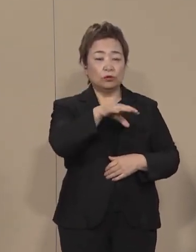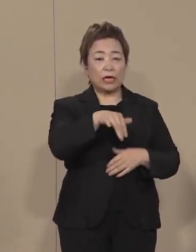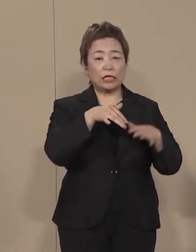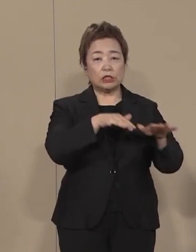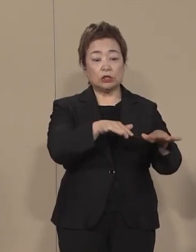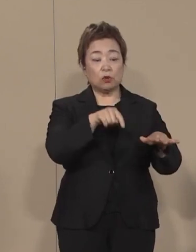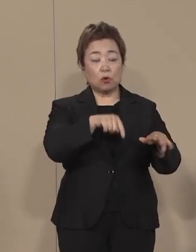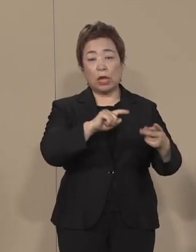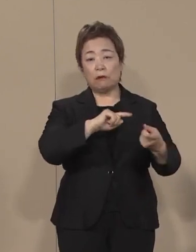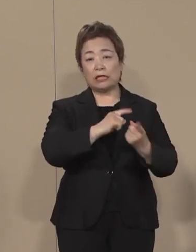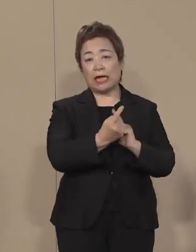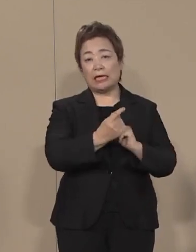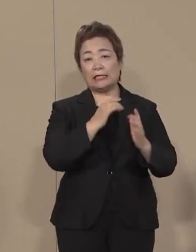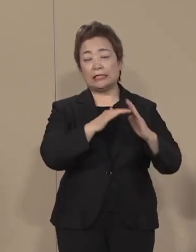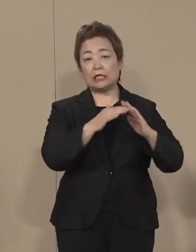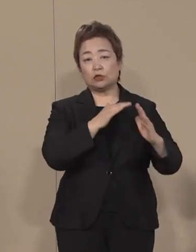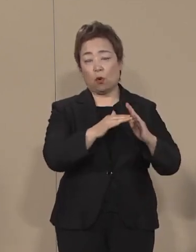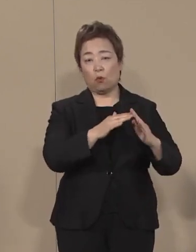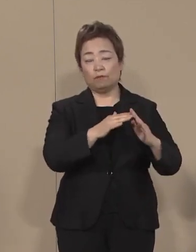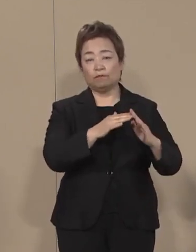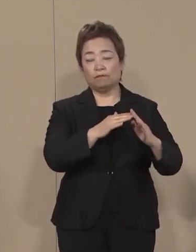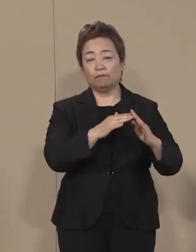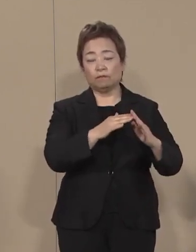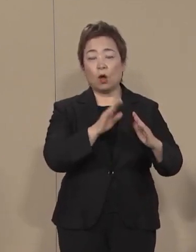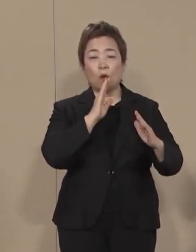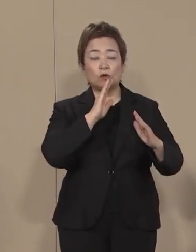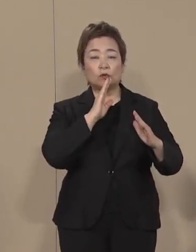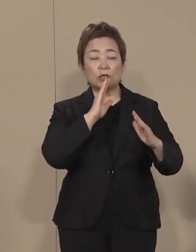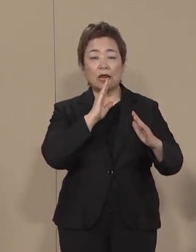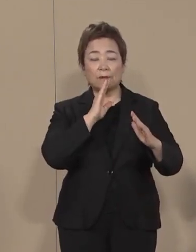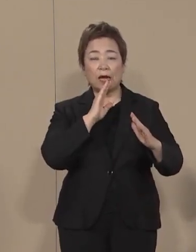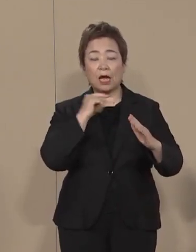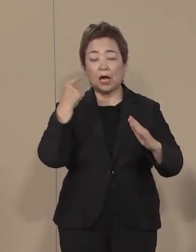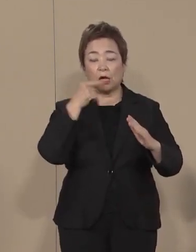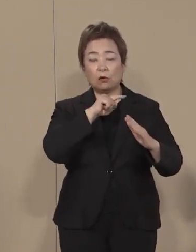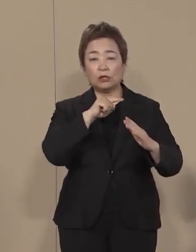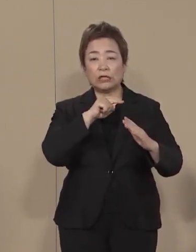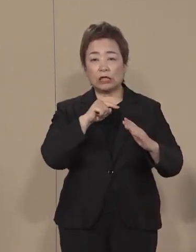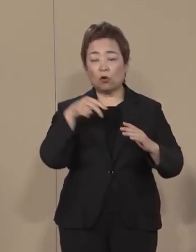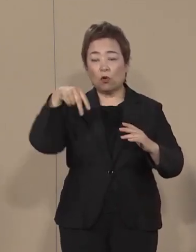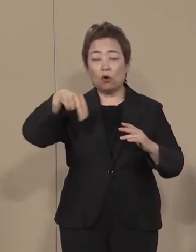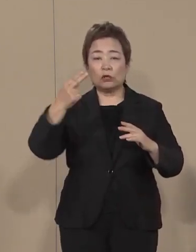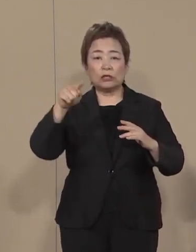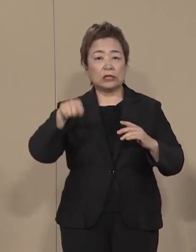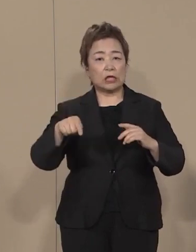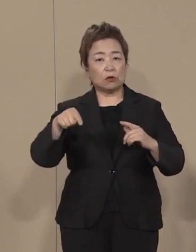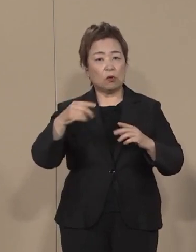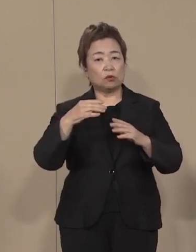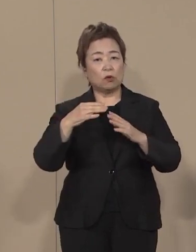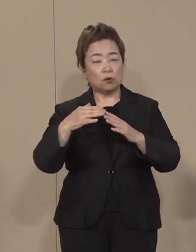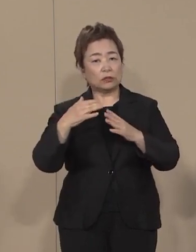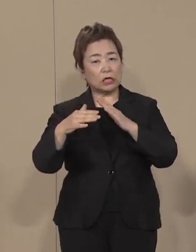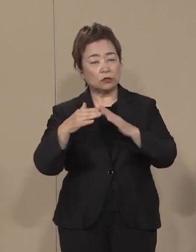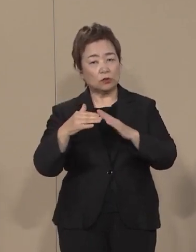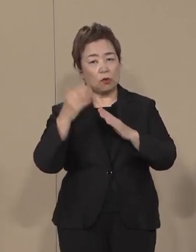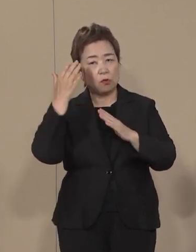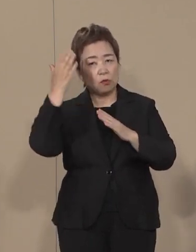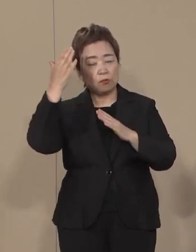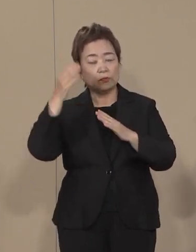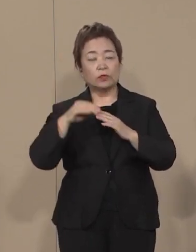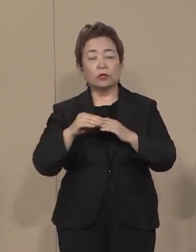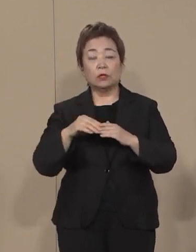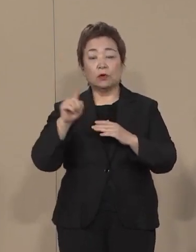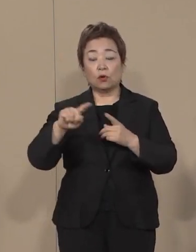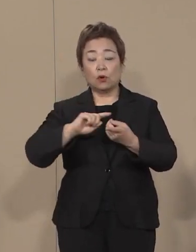代理戦争です本来はロシア対な頭ではないかとも言われておりますではこの